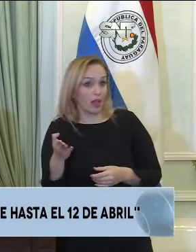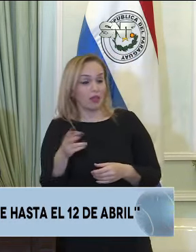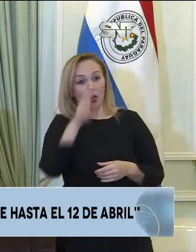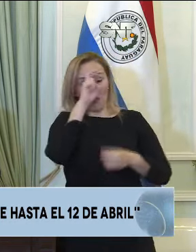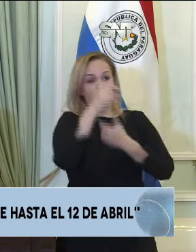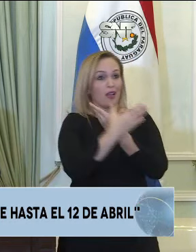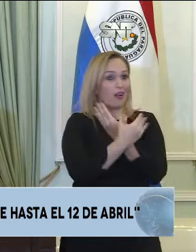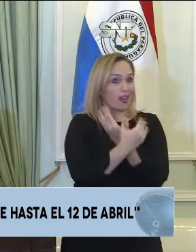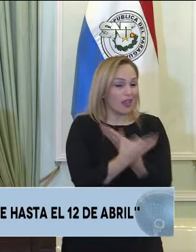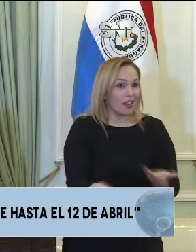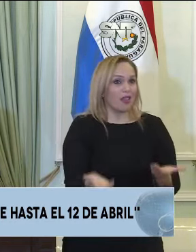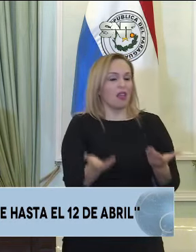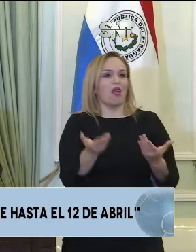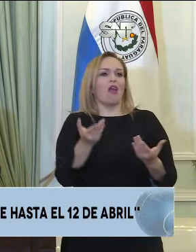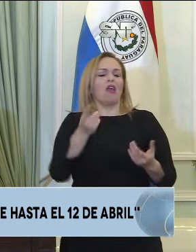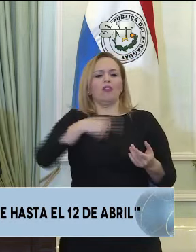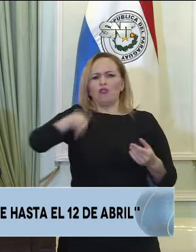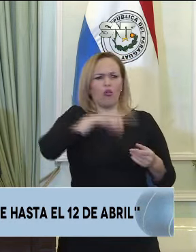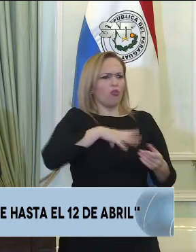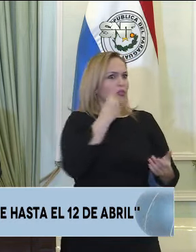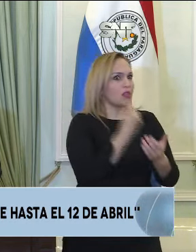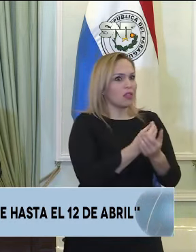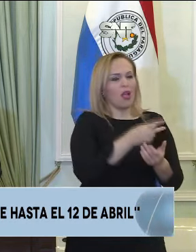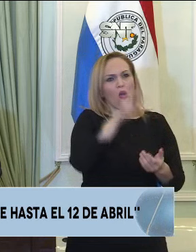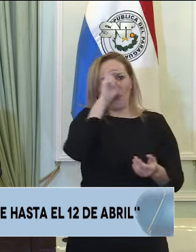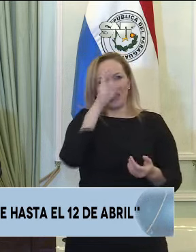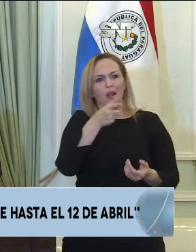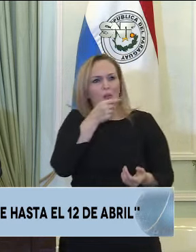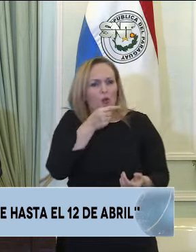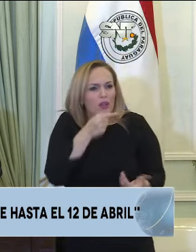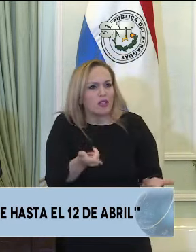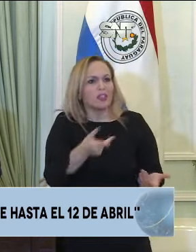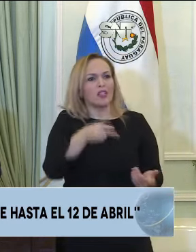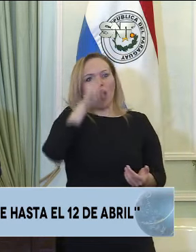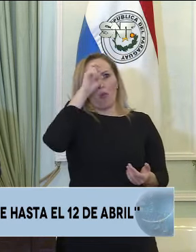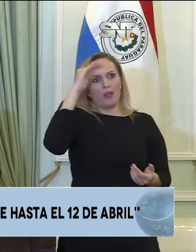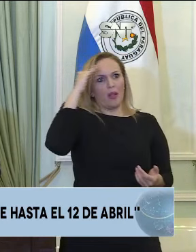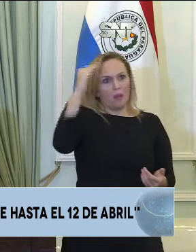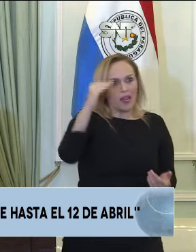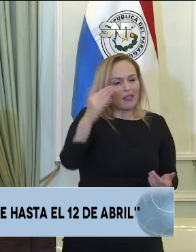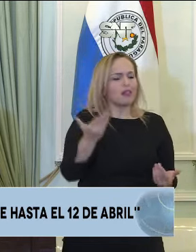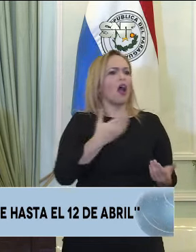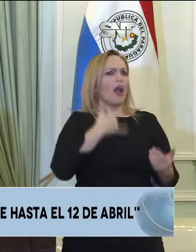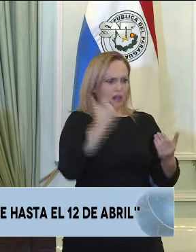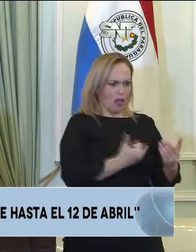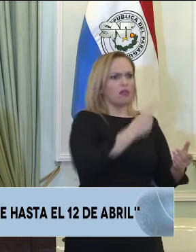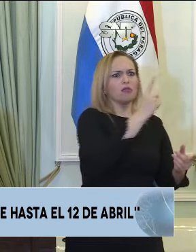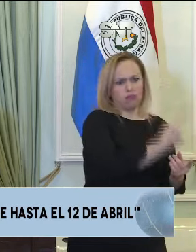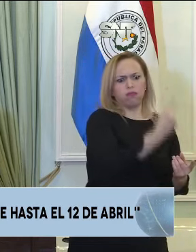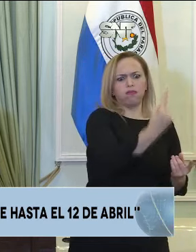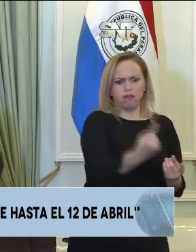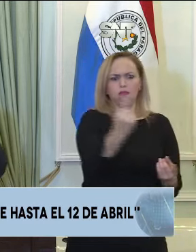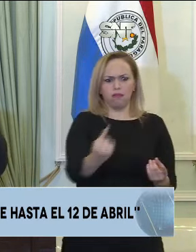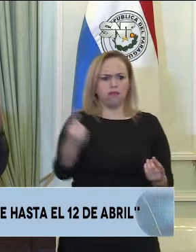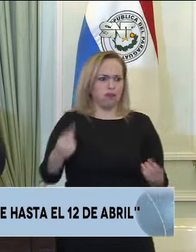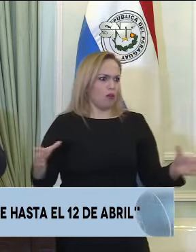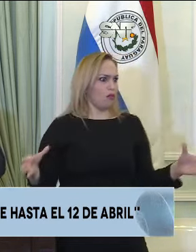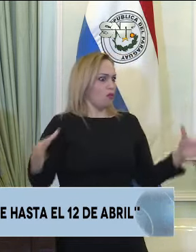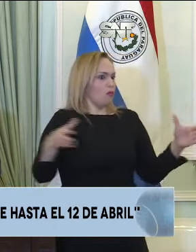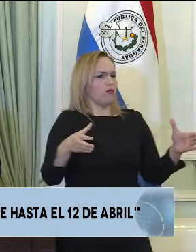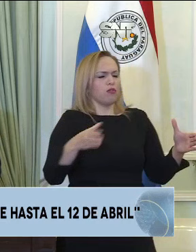de Clínicas, las Fuerzas Públicas, el Hospital de Policía, el Hospital Militar, a los efectos de hacer un planificar a